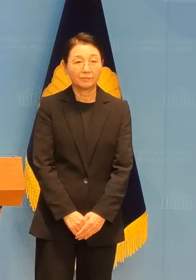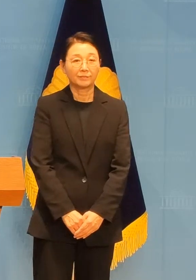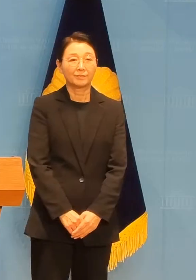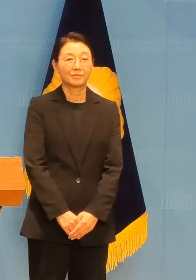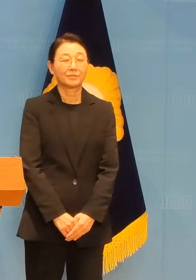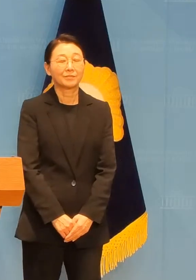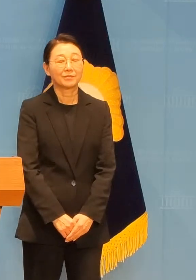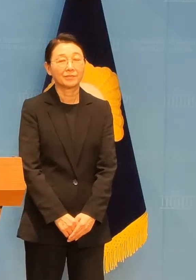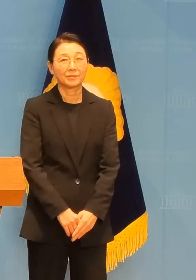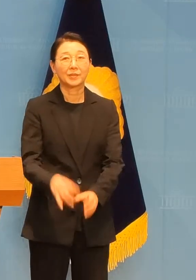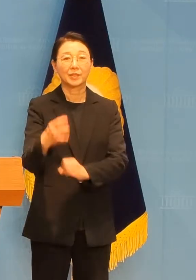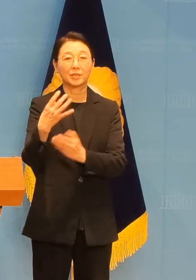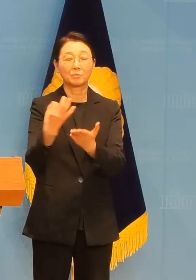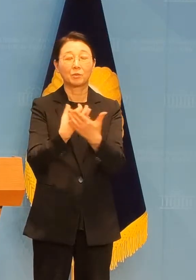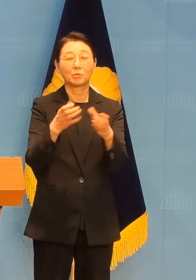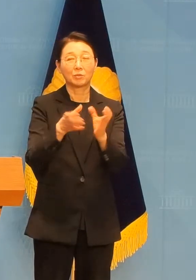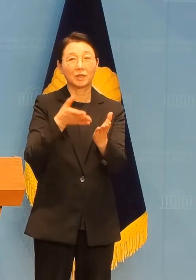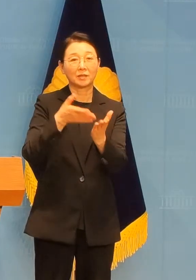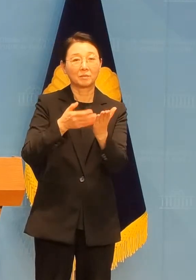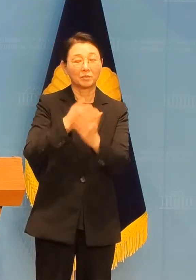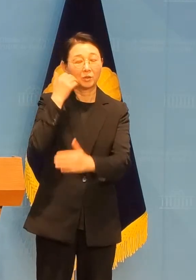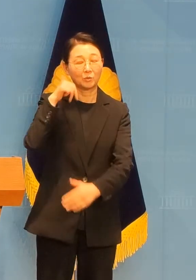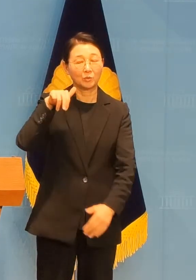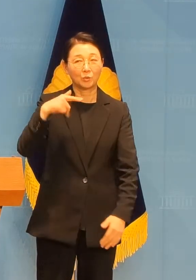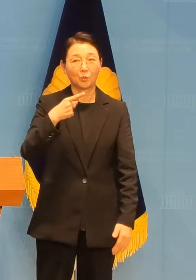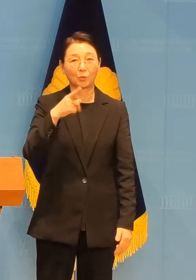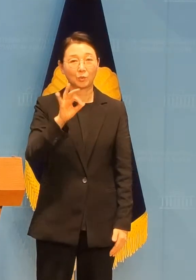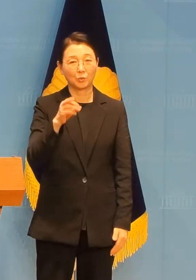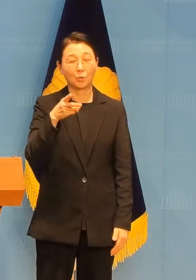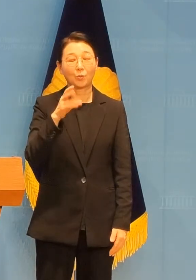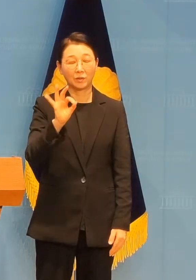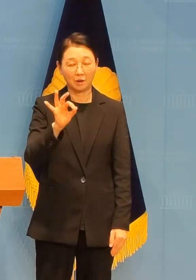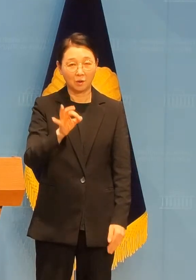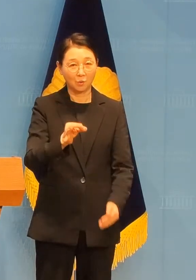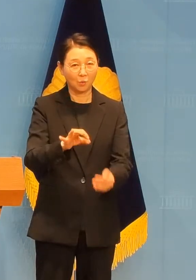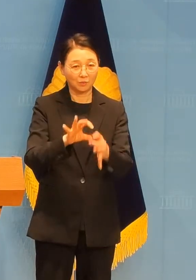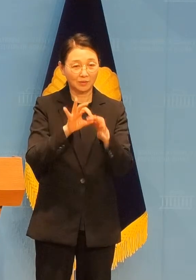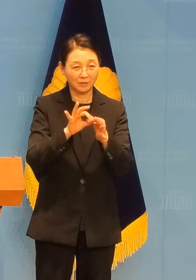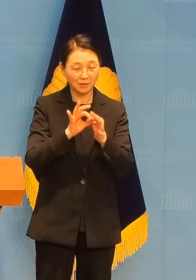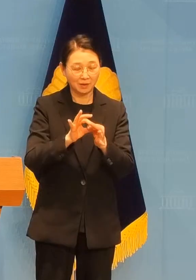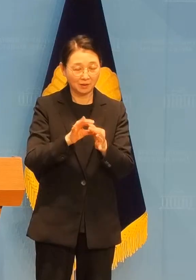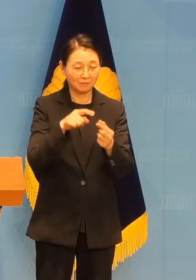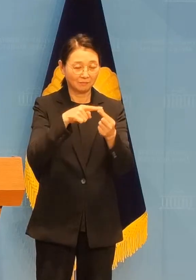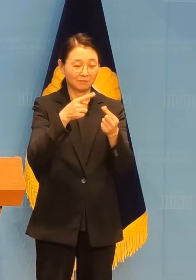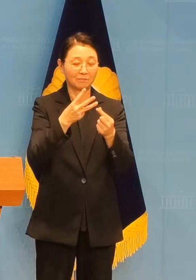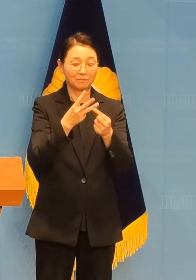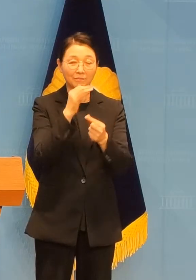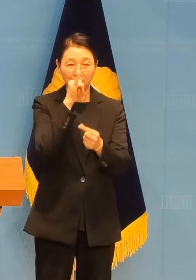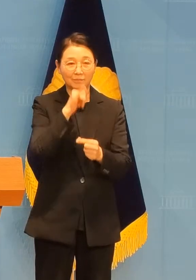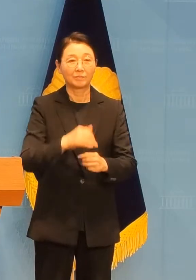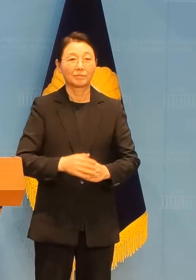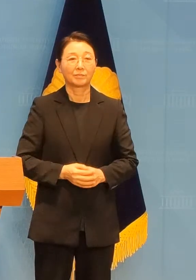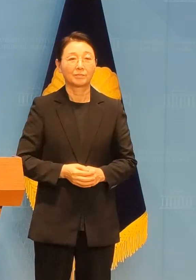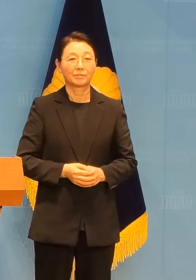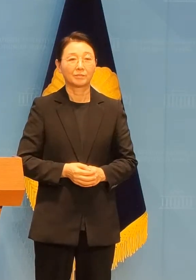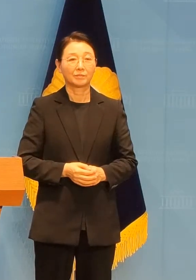네, 기본소득당 대변인 노서영입니다. 오늘 현안 관련 3가지 브리핑 진행하도록 하겠습니다.